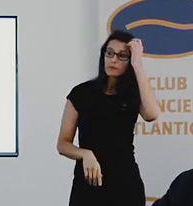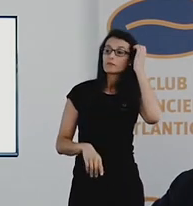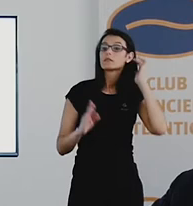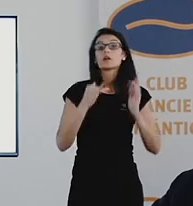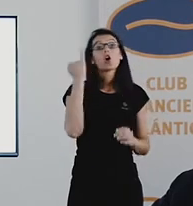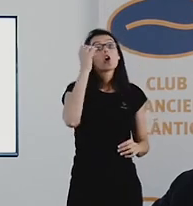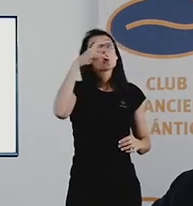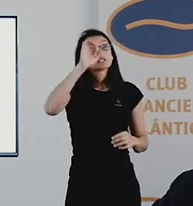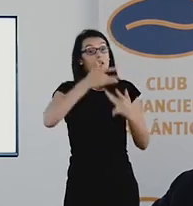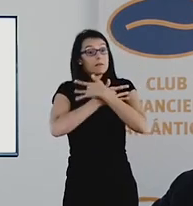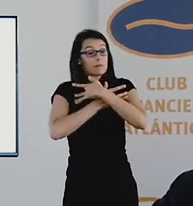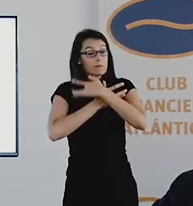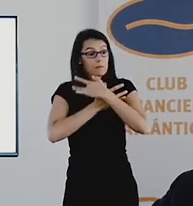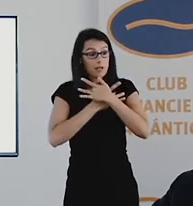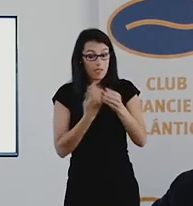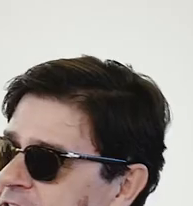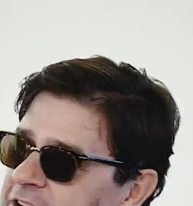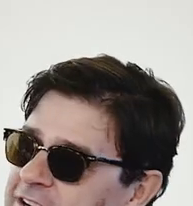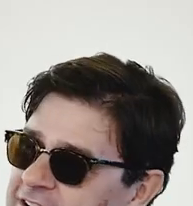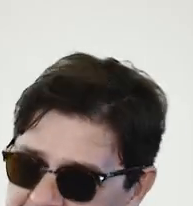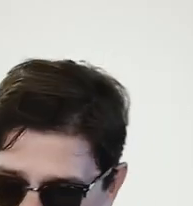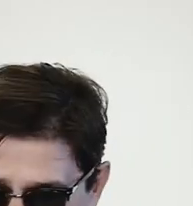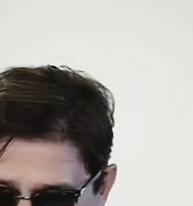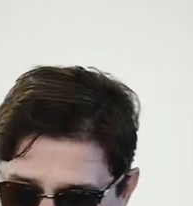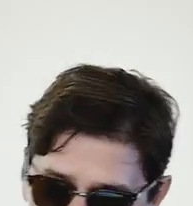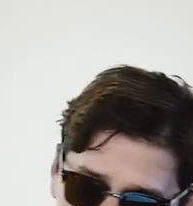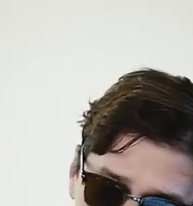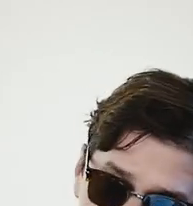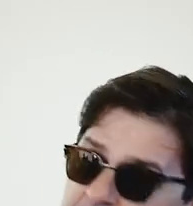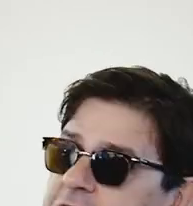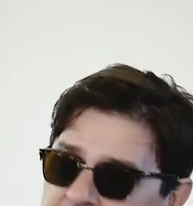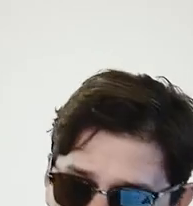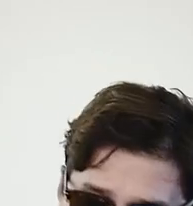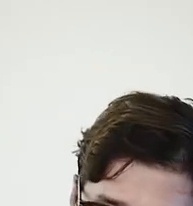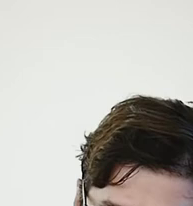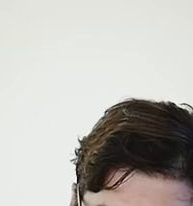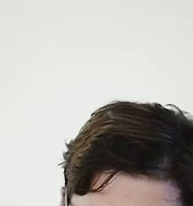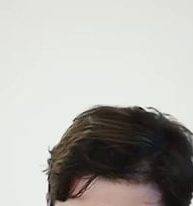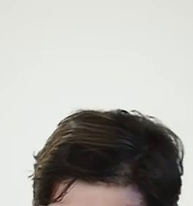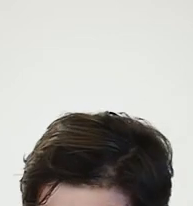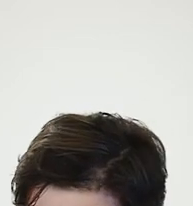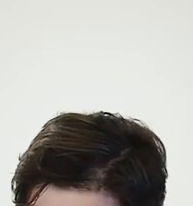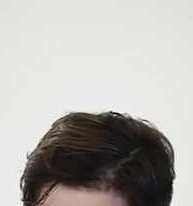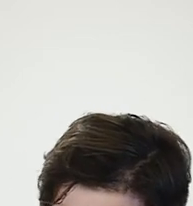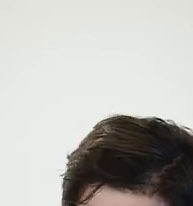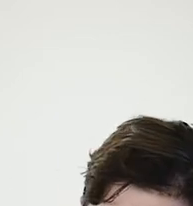José María, que es nuestro hombre hoy aquí, pues se incorporó también en 2009. Ahí tenéis el logo antiguo. Llevamos esos años en el mercado con el